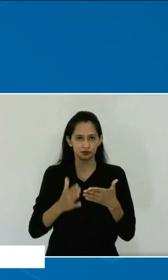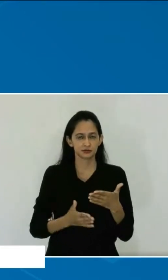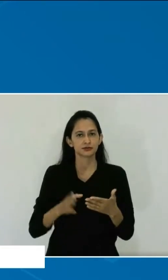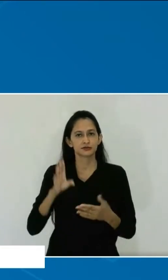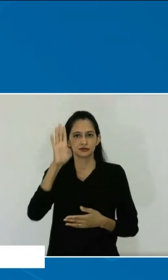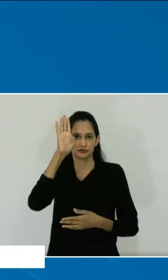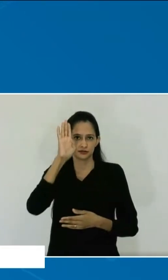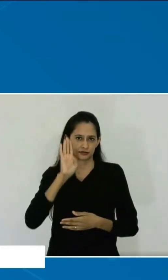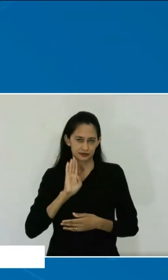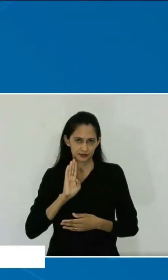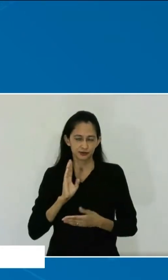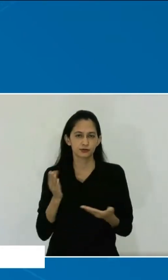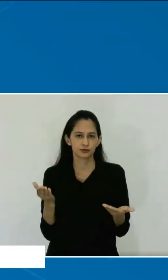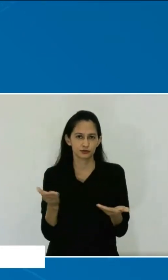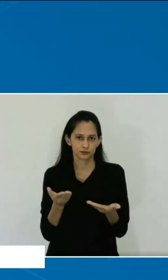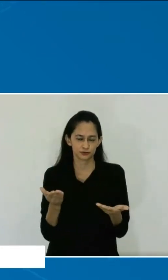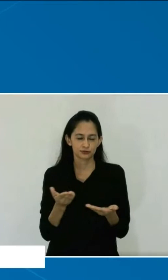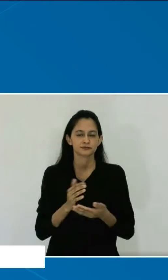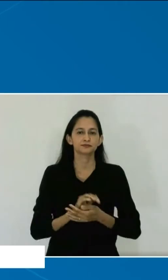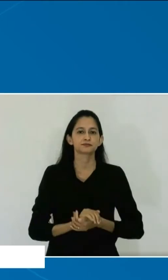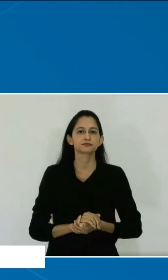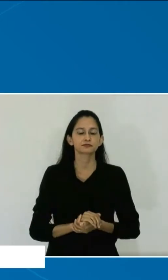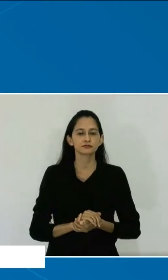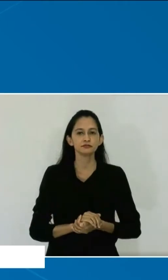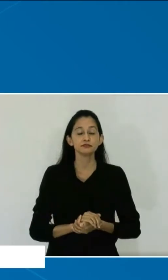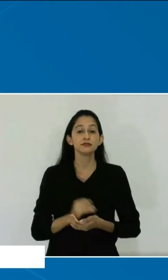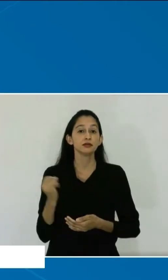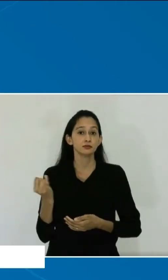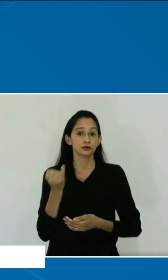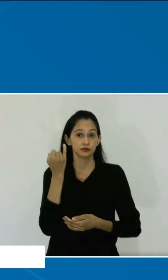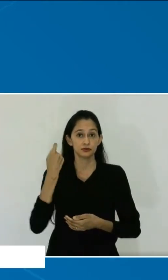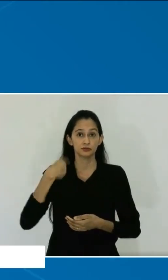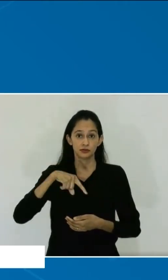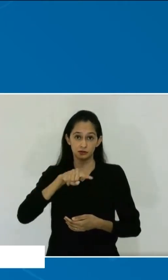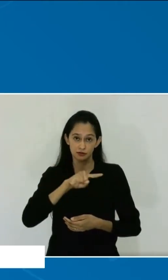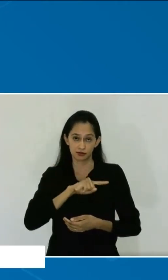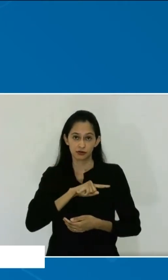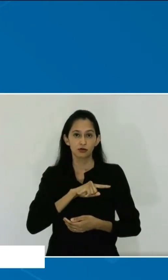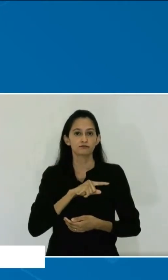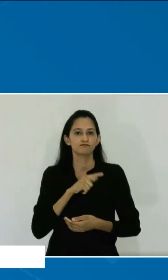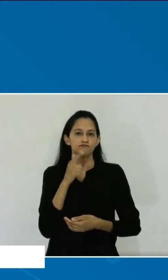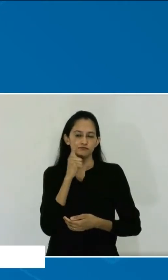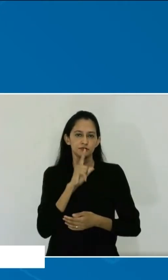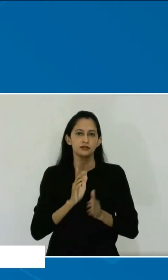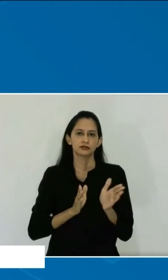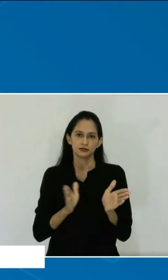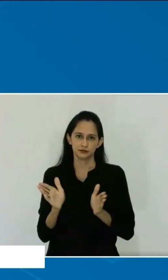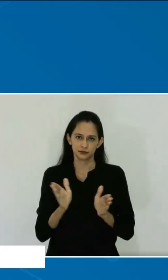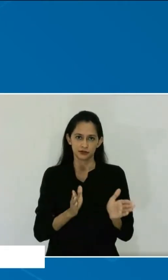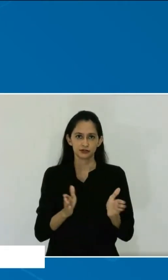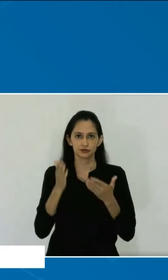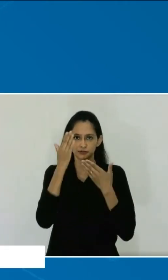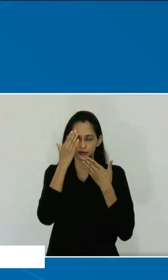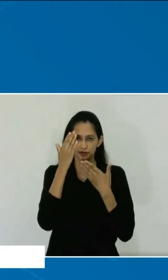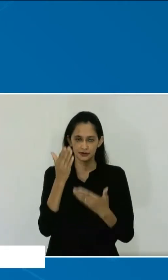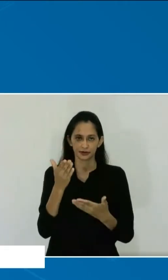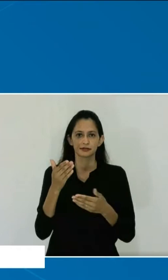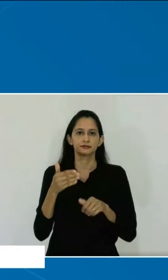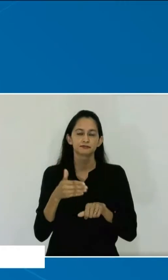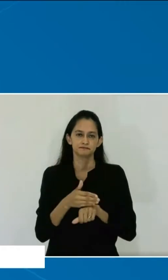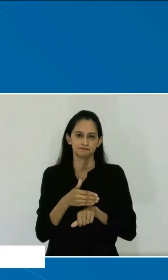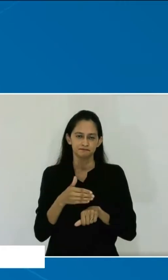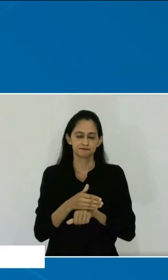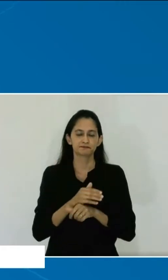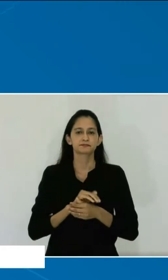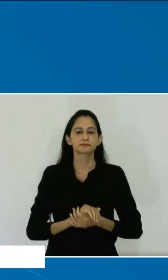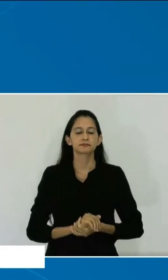interpretação de Libras do Mundo UFG. É muito importante para nós termos essa acessibilidade. Jenny, muito obrigada pela parceria.